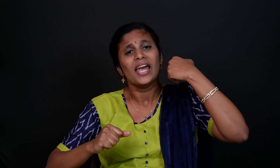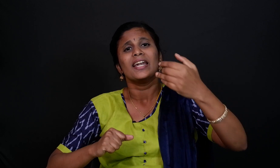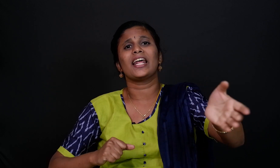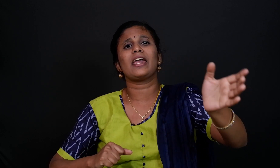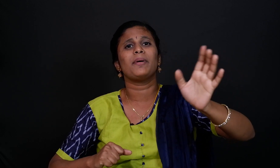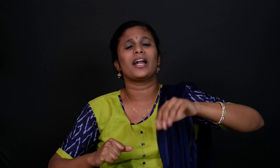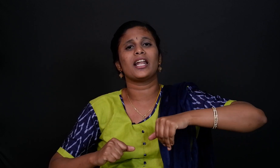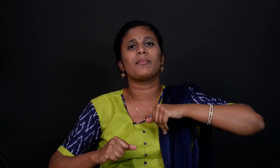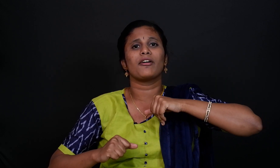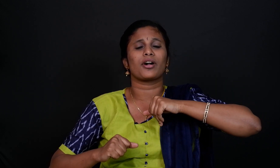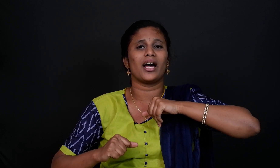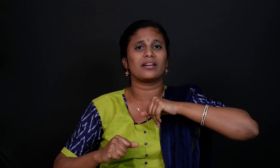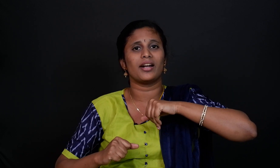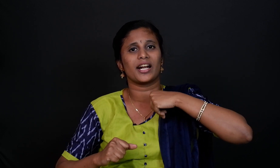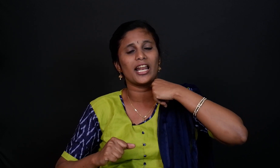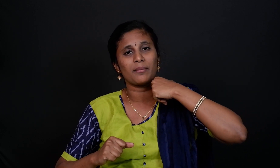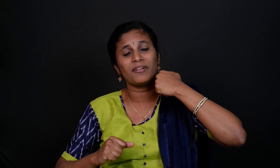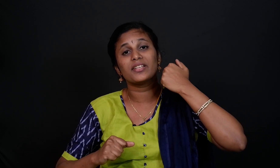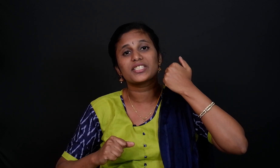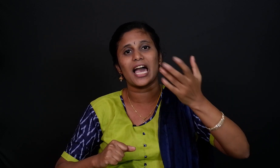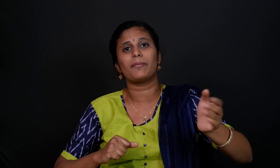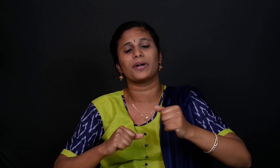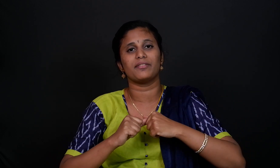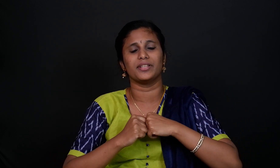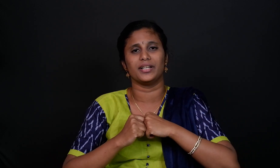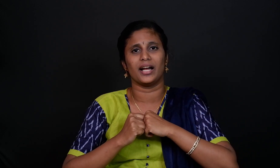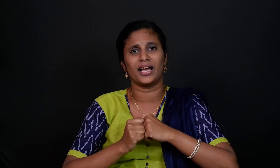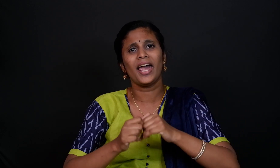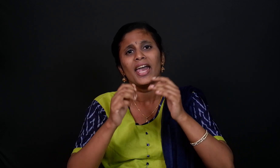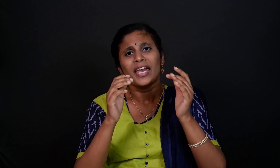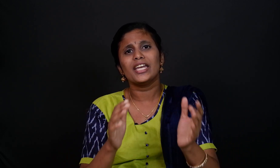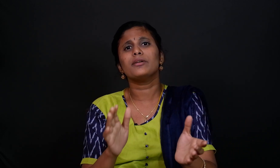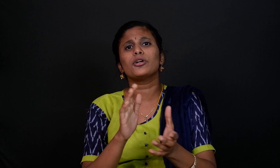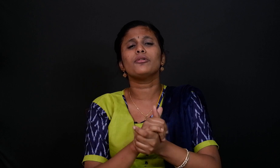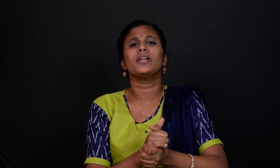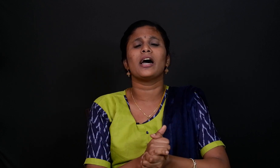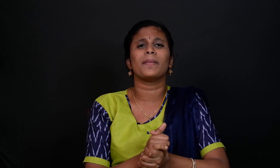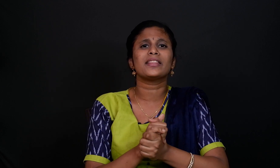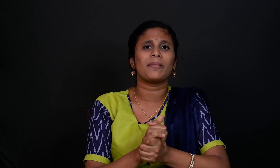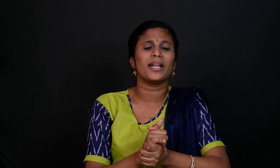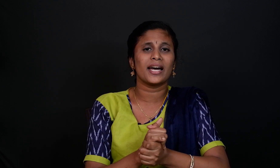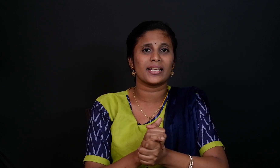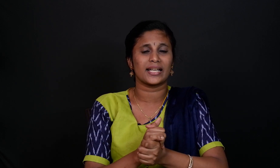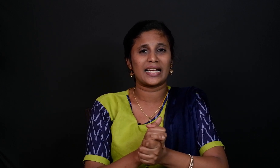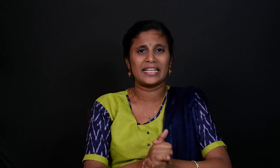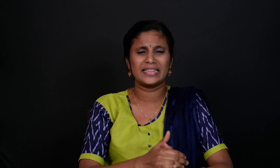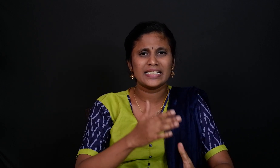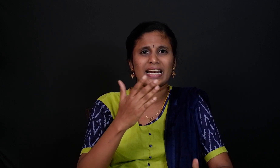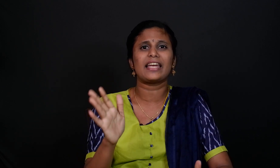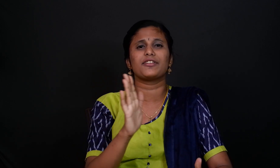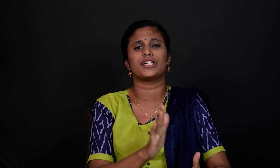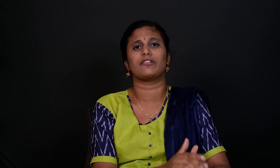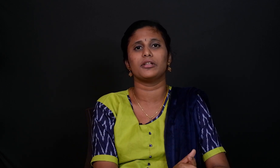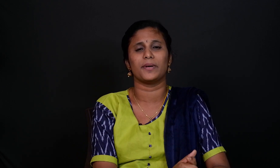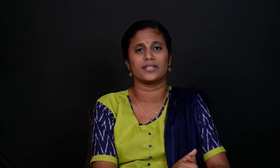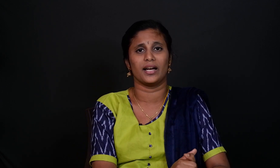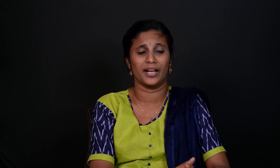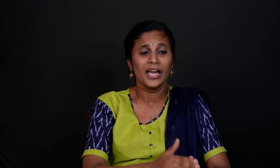தான் நிறைய பேர் அண்ணாமலை அவர்கள் ஆதரவாளர்கள் எல்லாருமே வந்து ஷேர் பண்ணிட்டு வந்துட்டு இருக்காங்க. இது மட்டும் இல்லாம தமிழக அரசை கண்டித்து நிறைய விஷயங்கள் வந்து பேசியிருக்காரு.